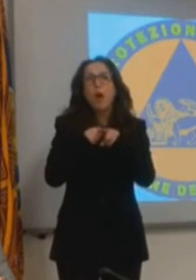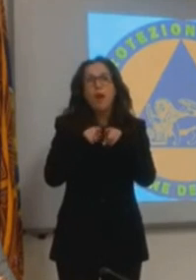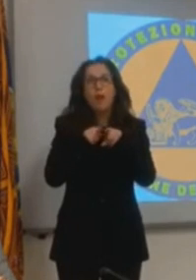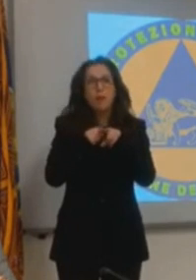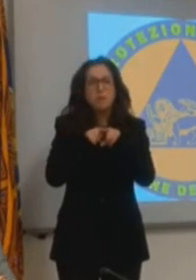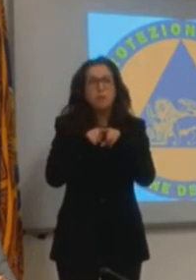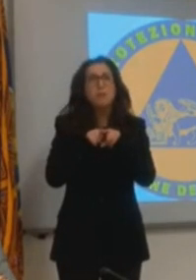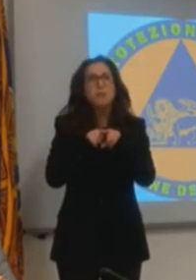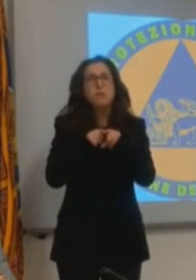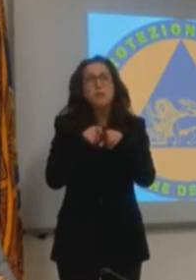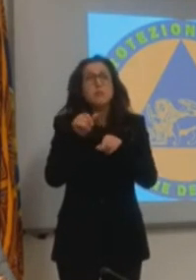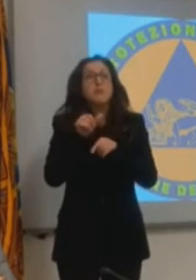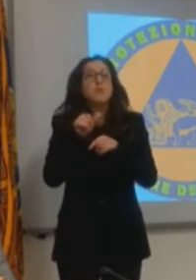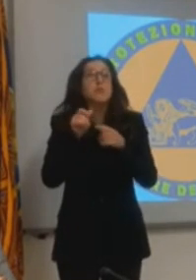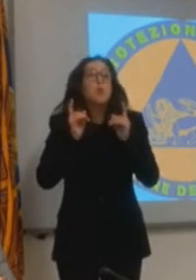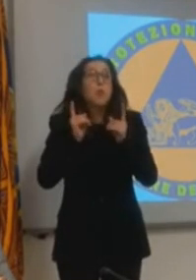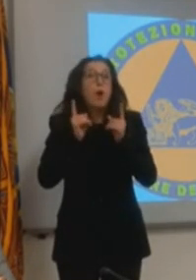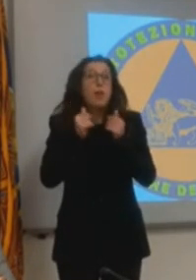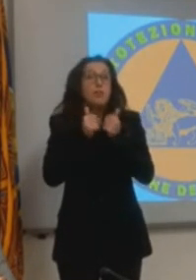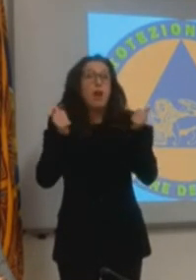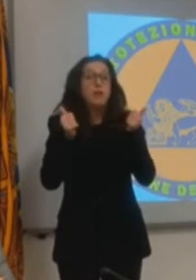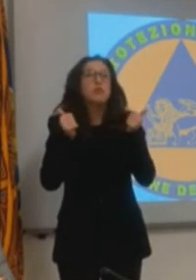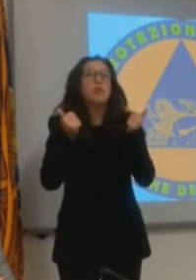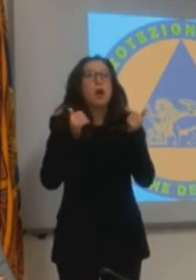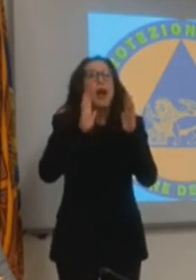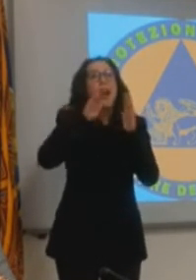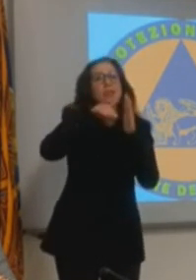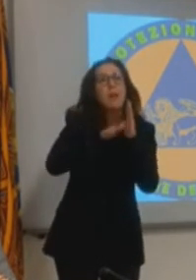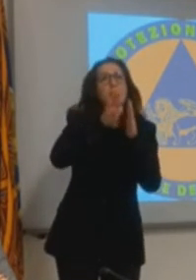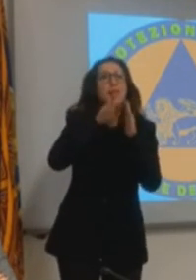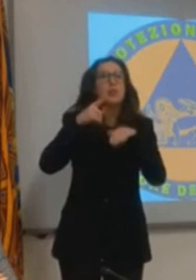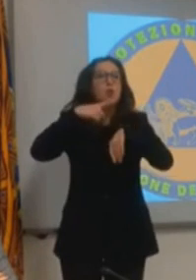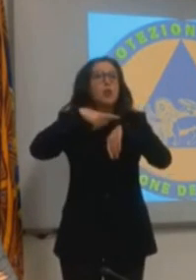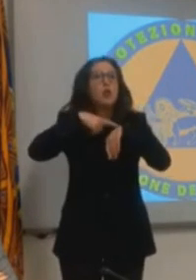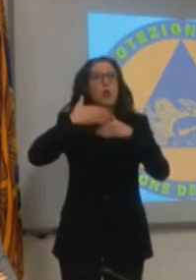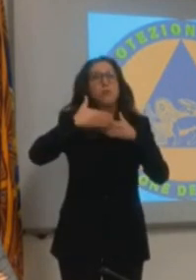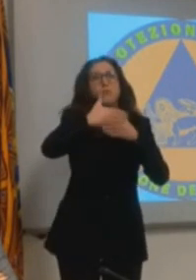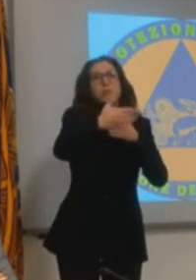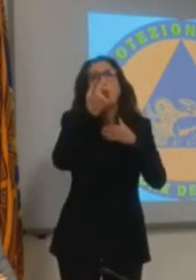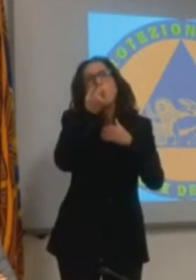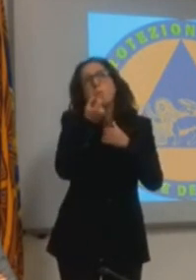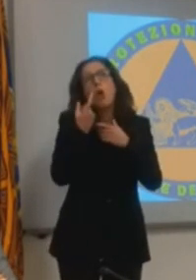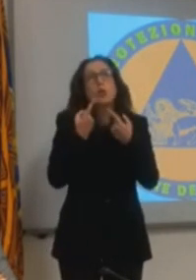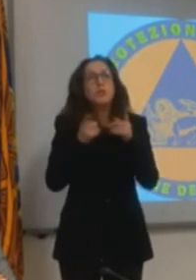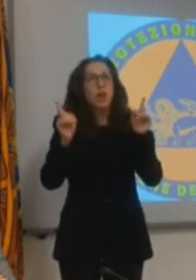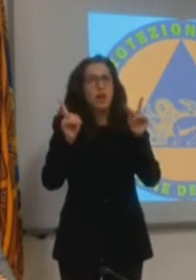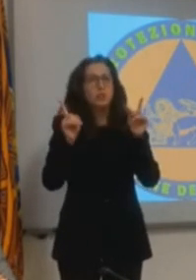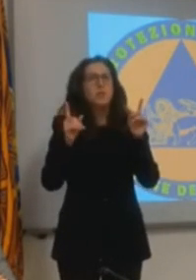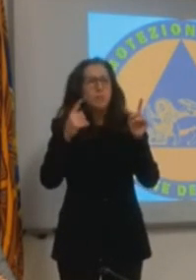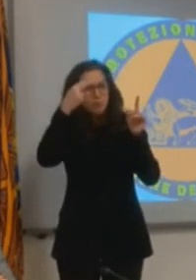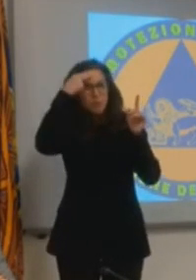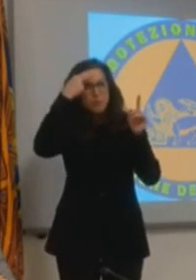tra un paese e l'altro ma quello alla storia no vi ricordate che abbiamo utilizzato la francia come benchmark all'inizio di questa curva